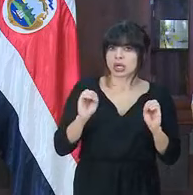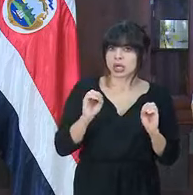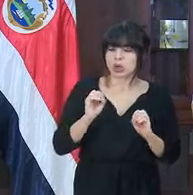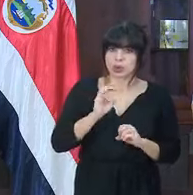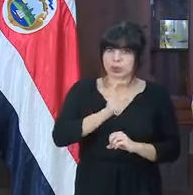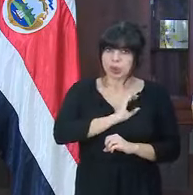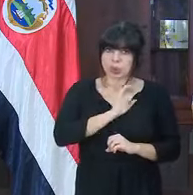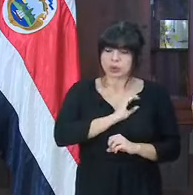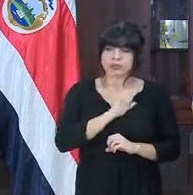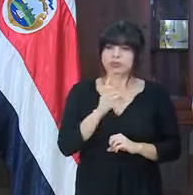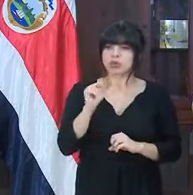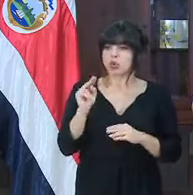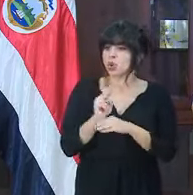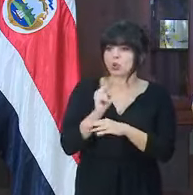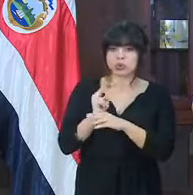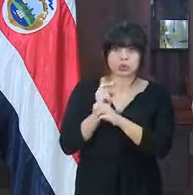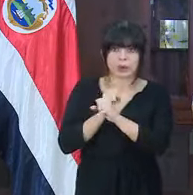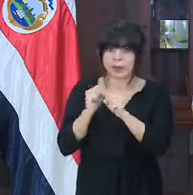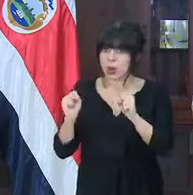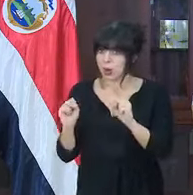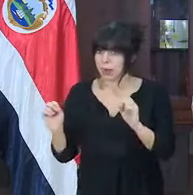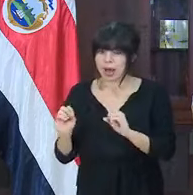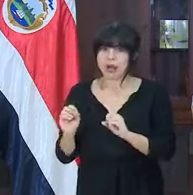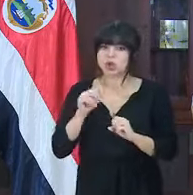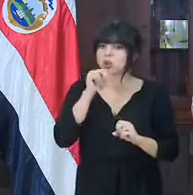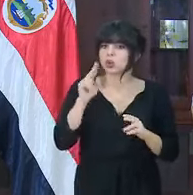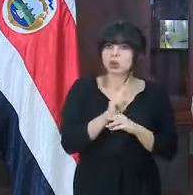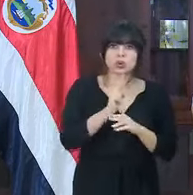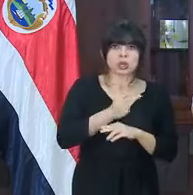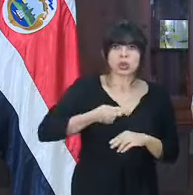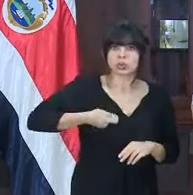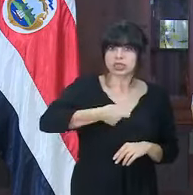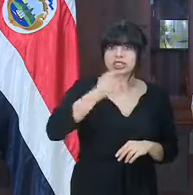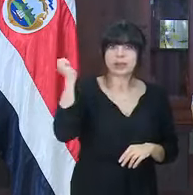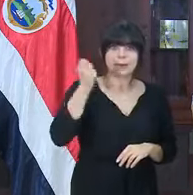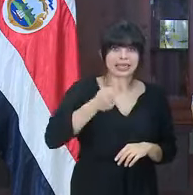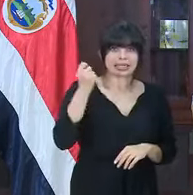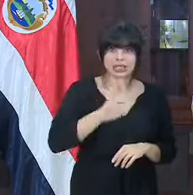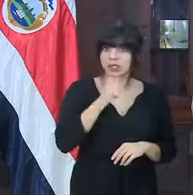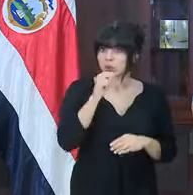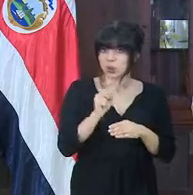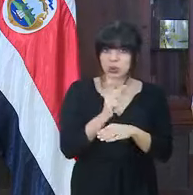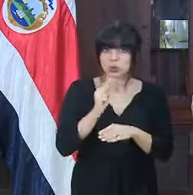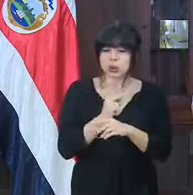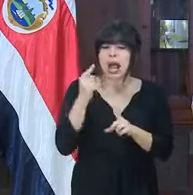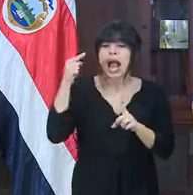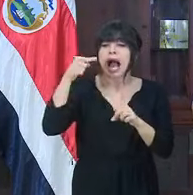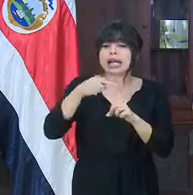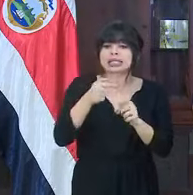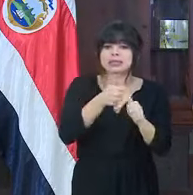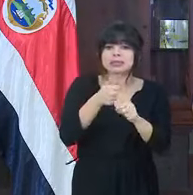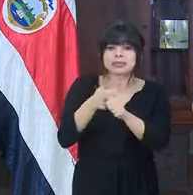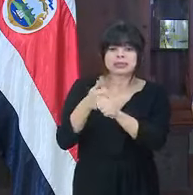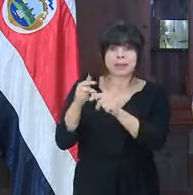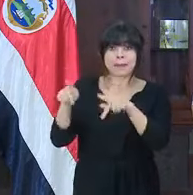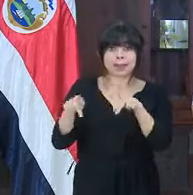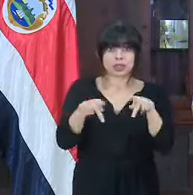oficiales, no utilizaron las bombas Molotov, no utilizaron los cuchillos y los machetes, y logramos hasta que las mismas